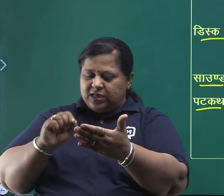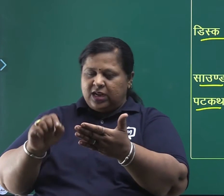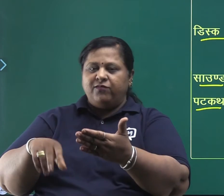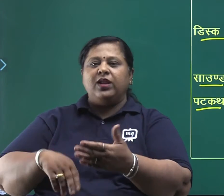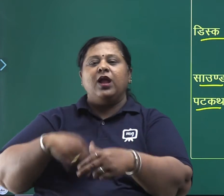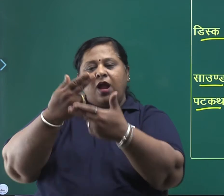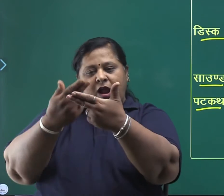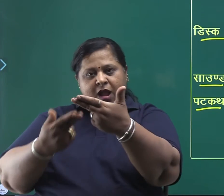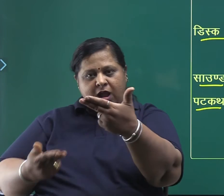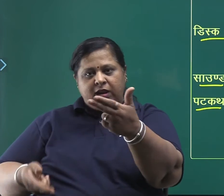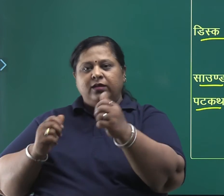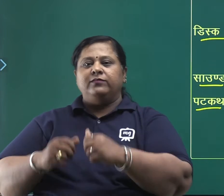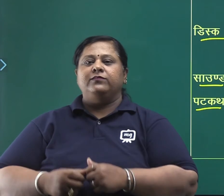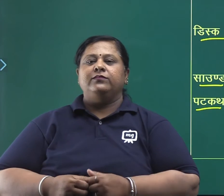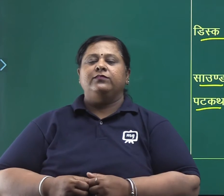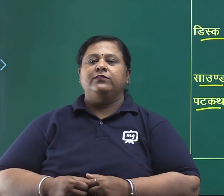वाली कहानी।